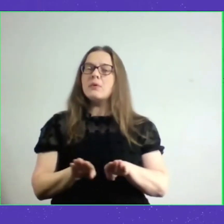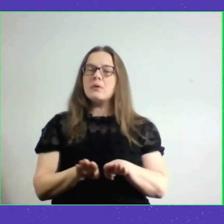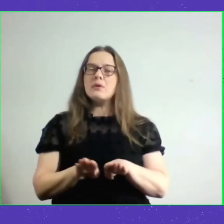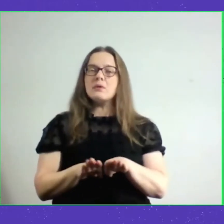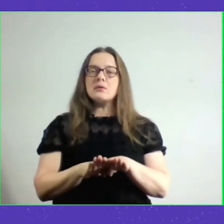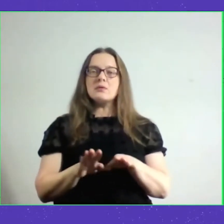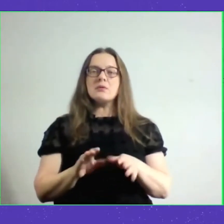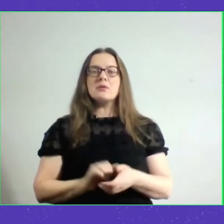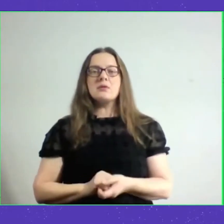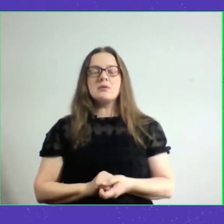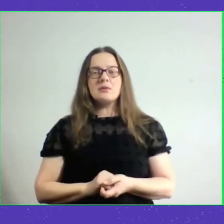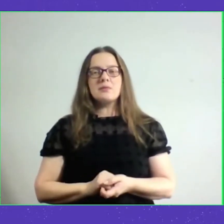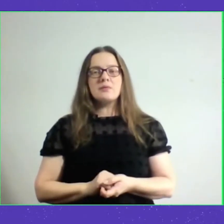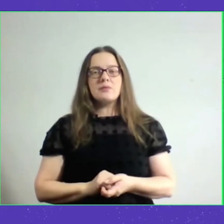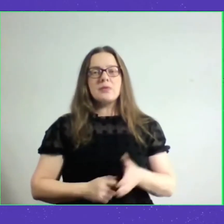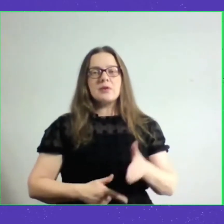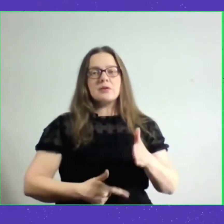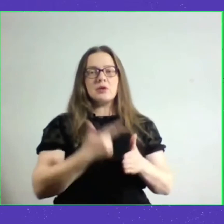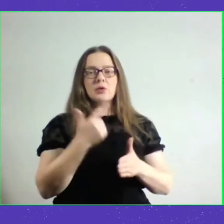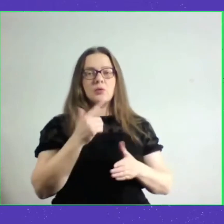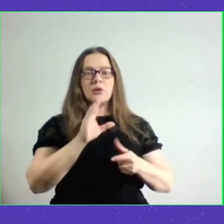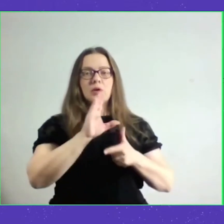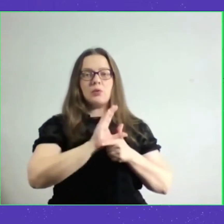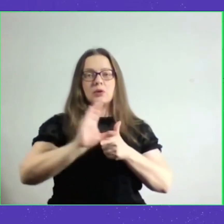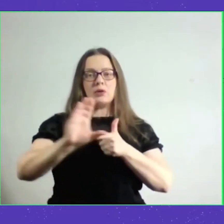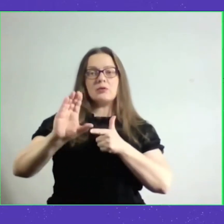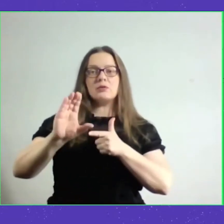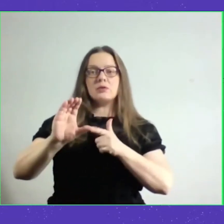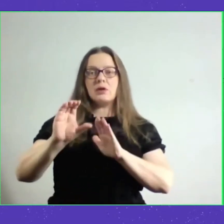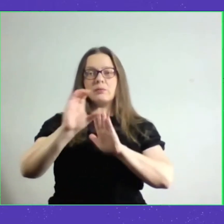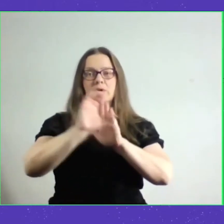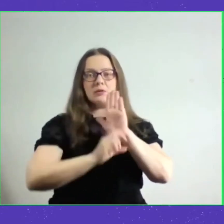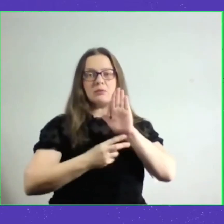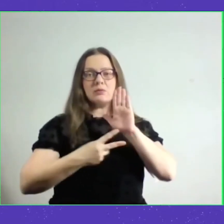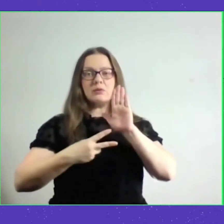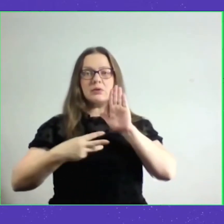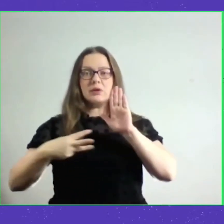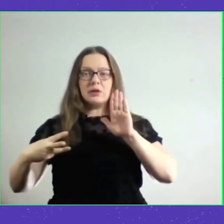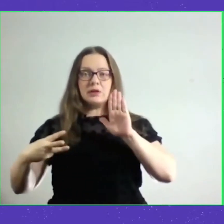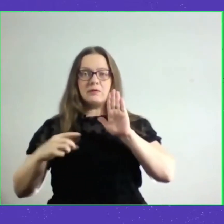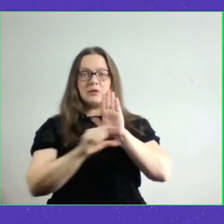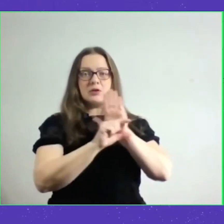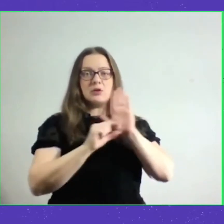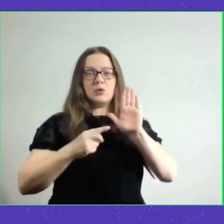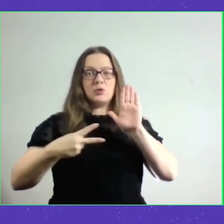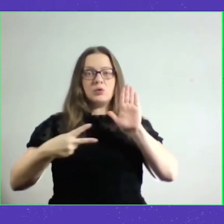2 Coríntios capítulo 3, versículos 2 e 3.